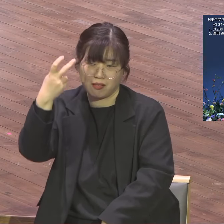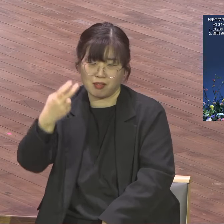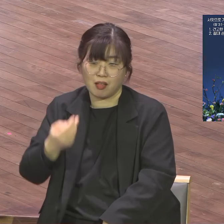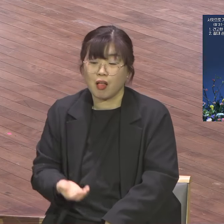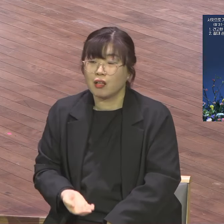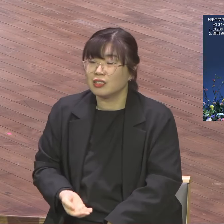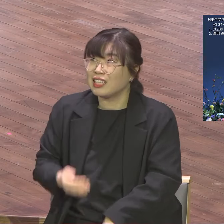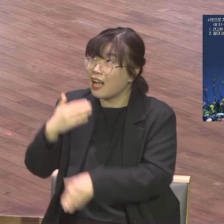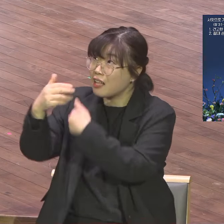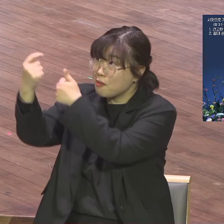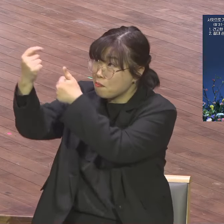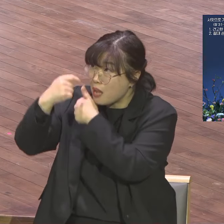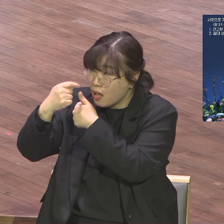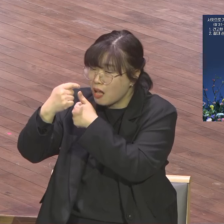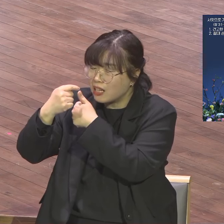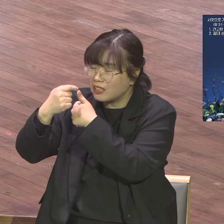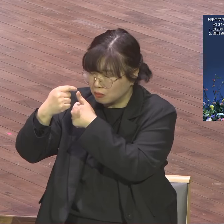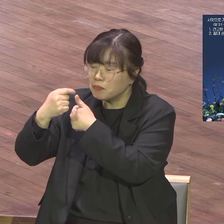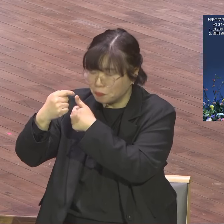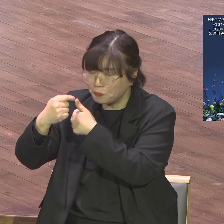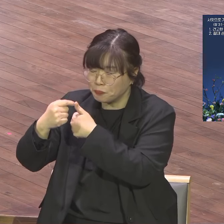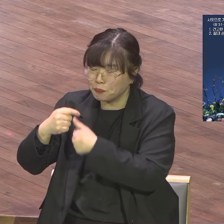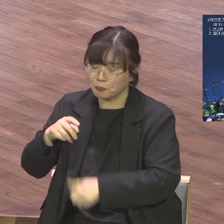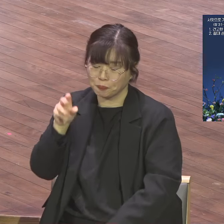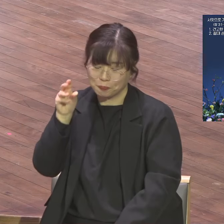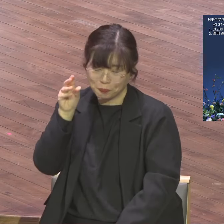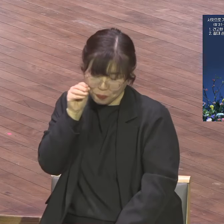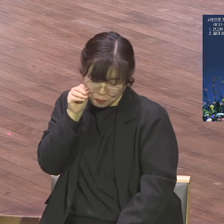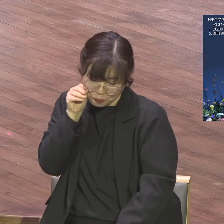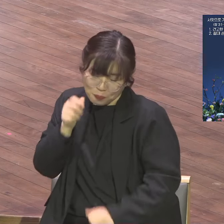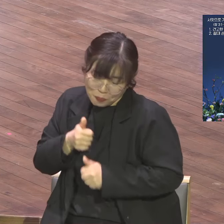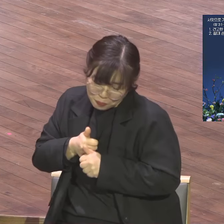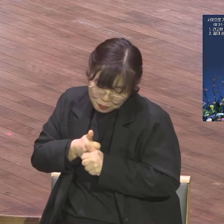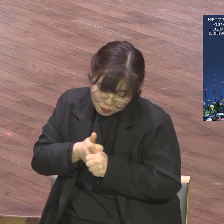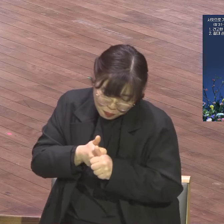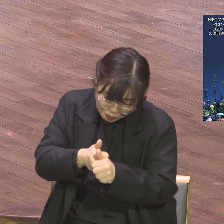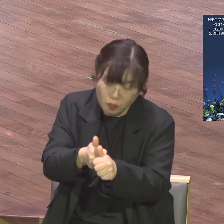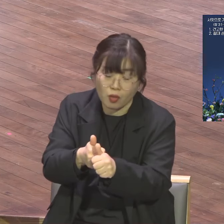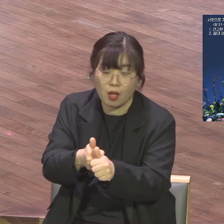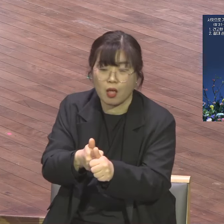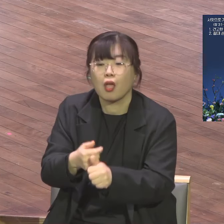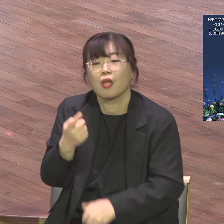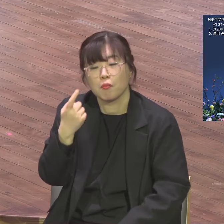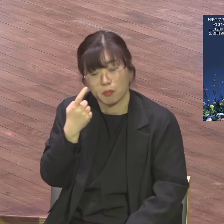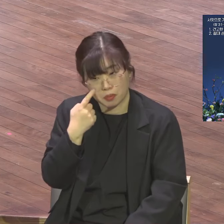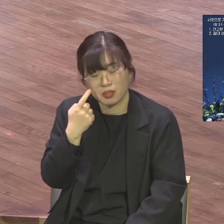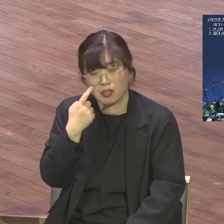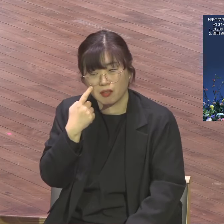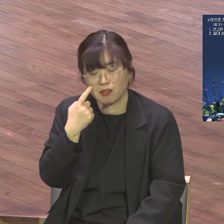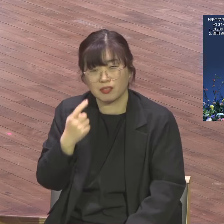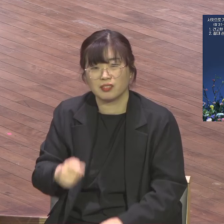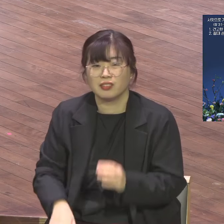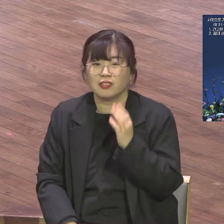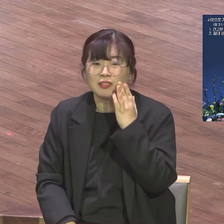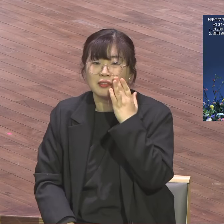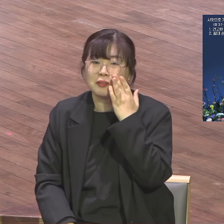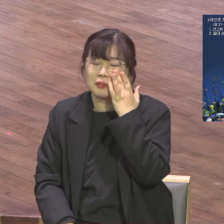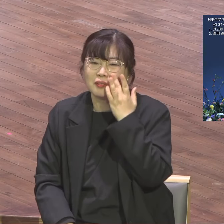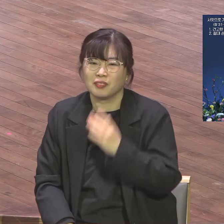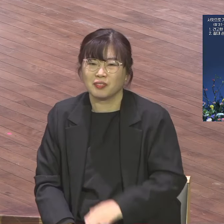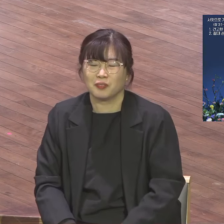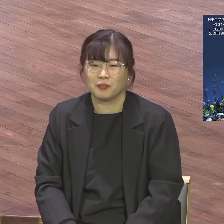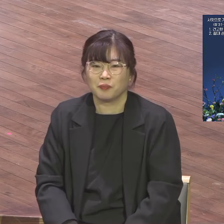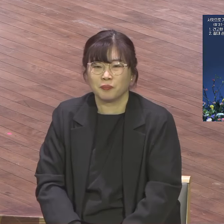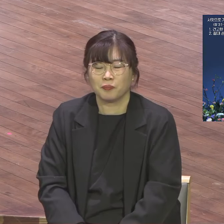내 생각으로 이해 안 돼. 그걸 모레 시험 들었다 그래. 도 목사님 저럴 수가 있나? 교회가 이럴 수가